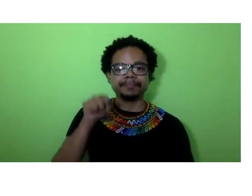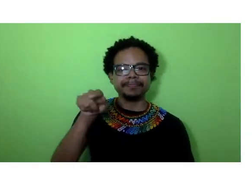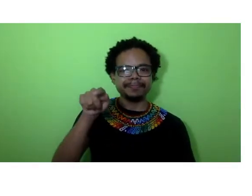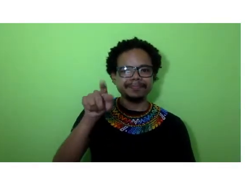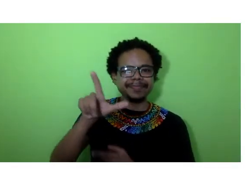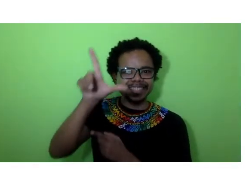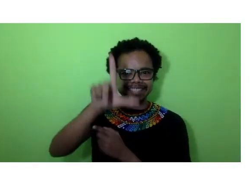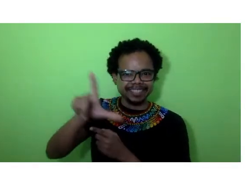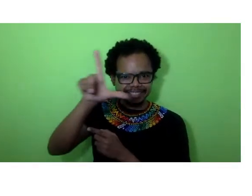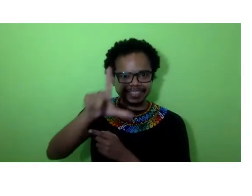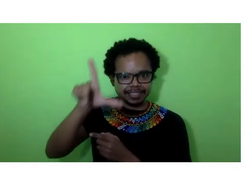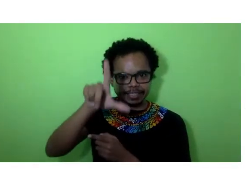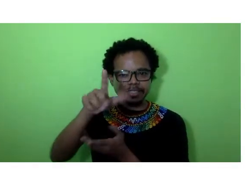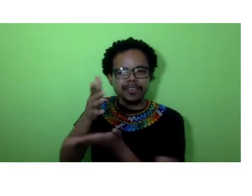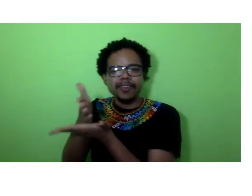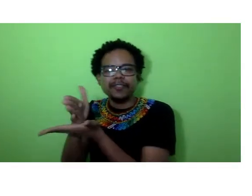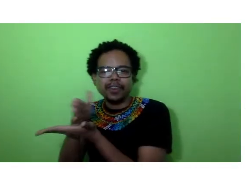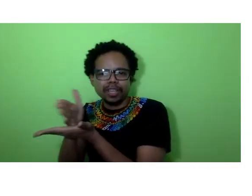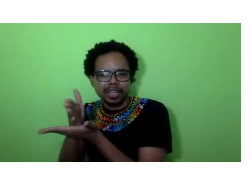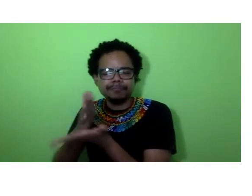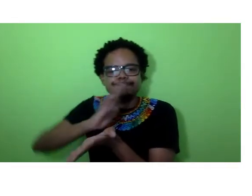e pode fechar